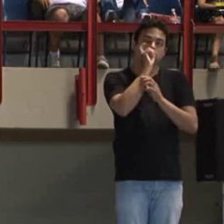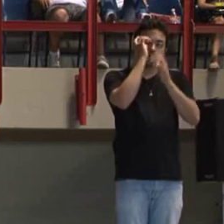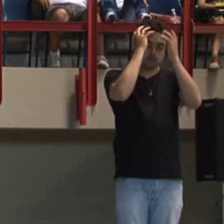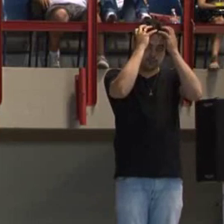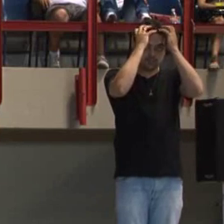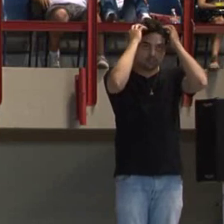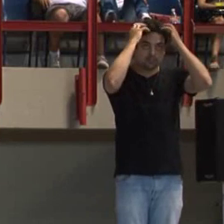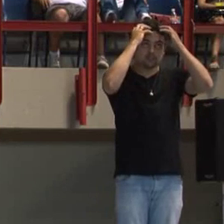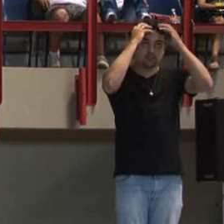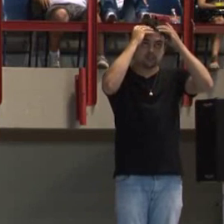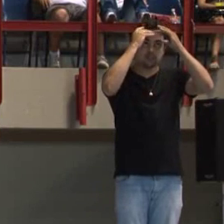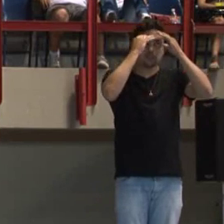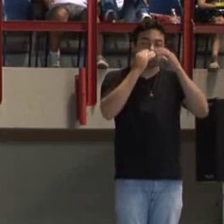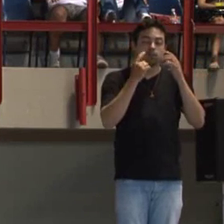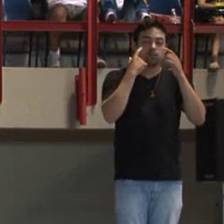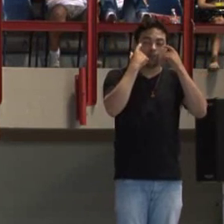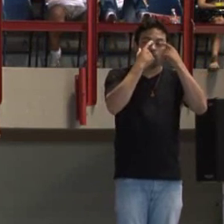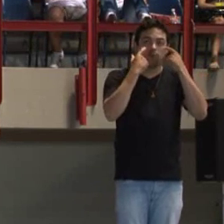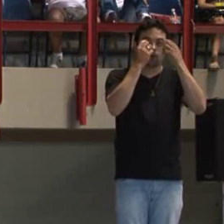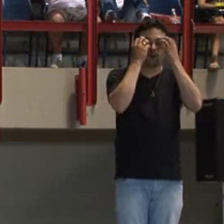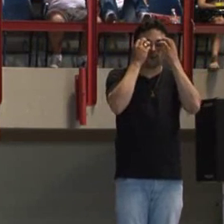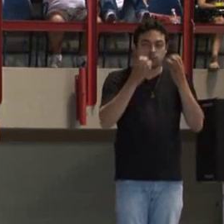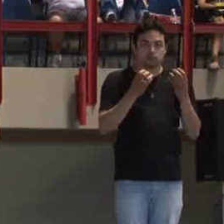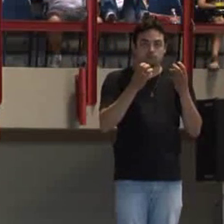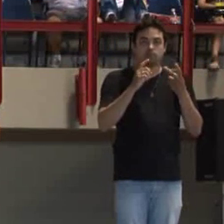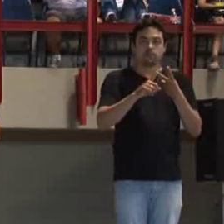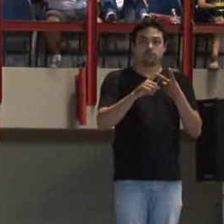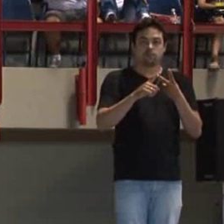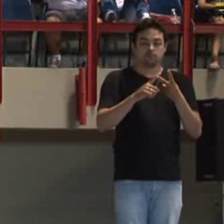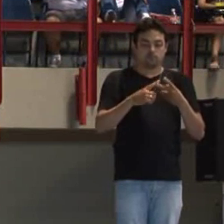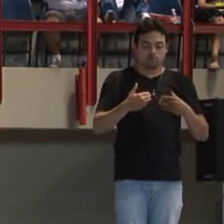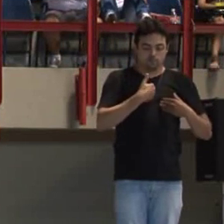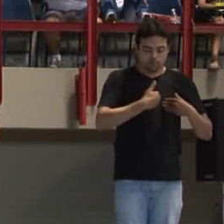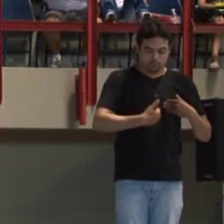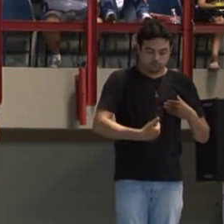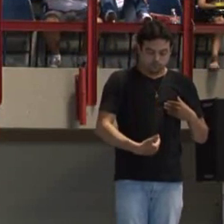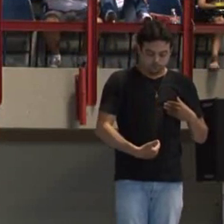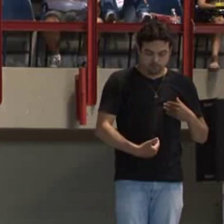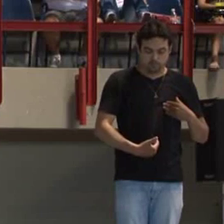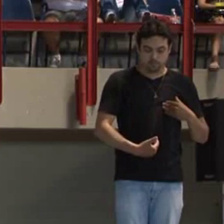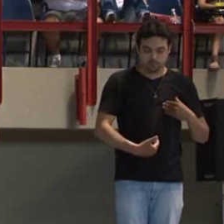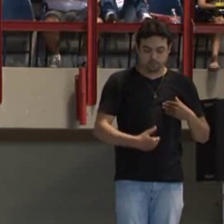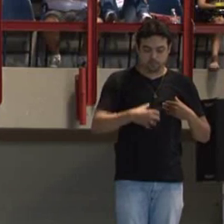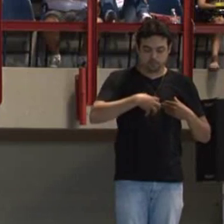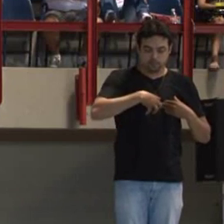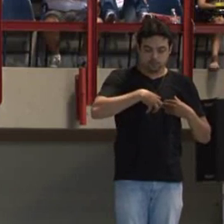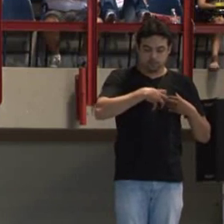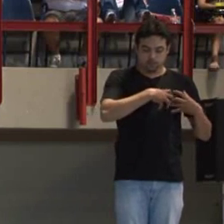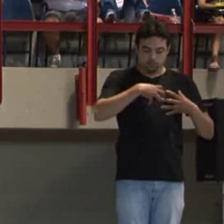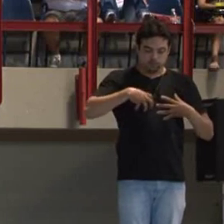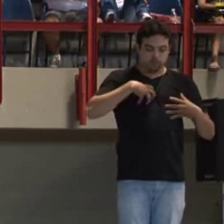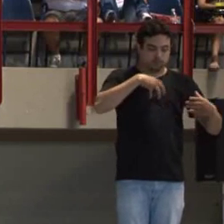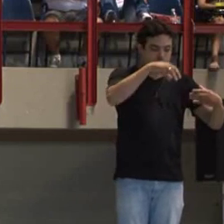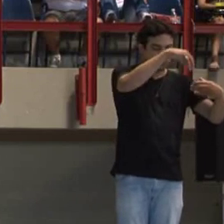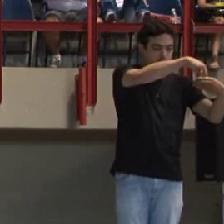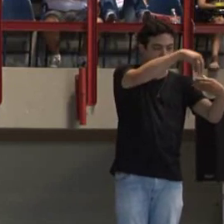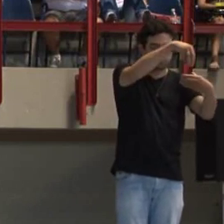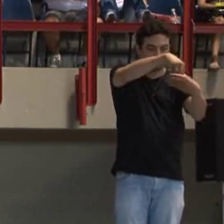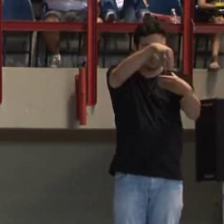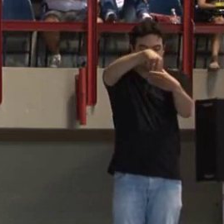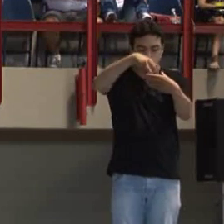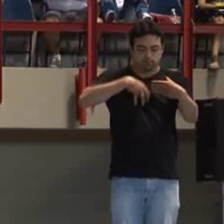tá? Tirava os olhos, abria o corpo da pessoa, tiravam os órgãos que eram colocados nos vasos